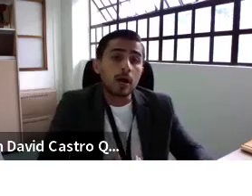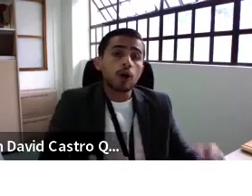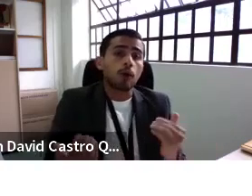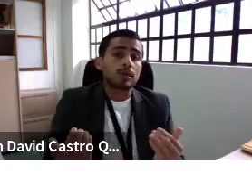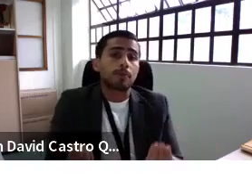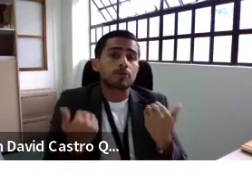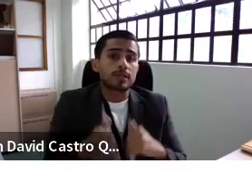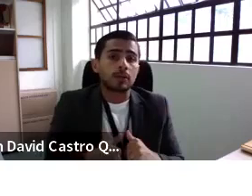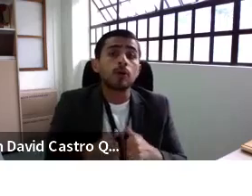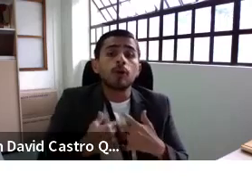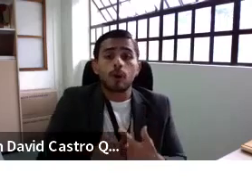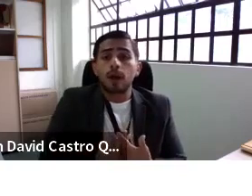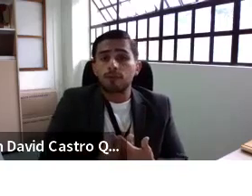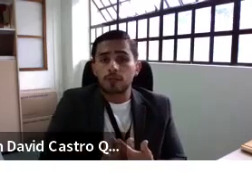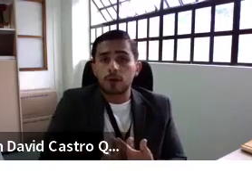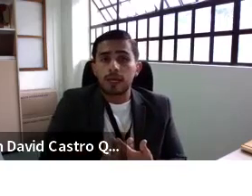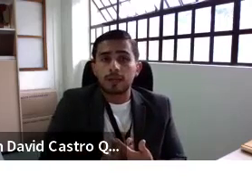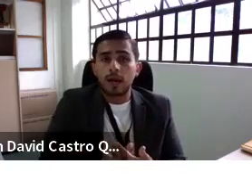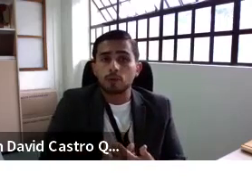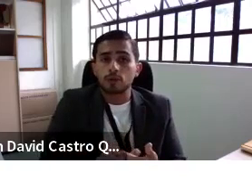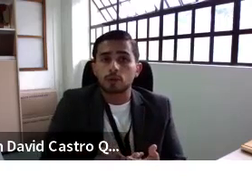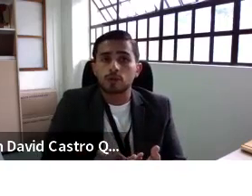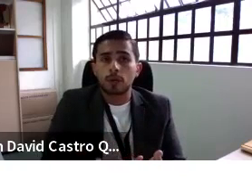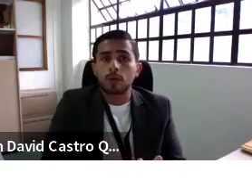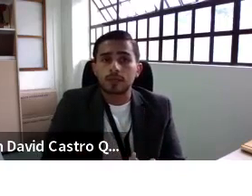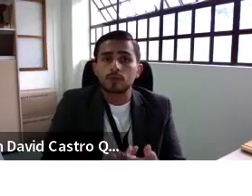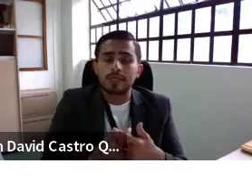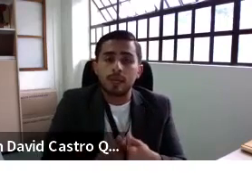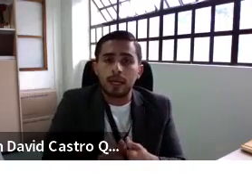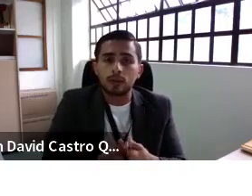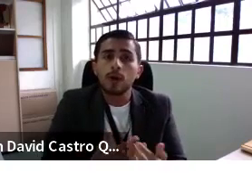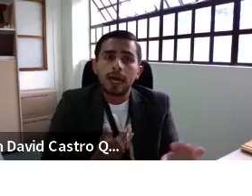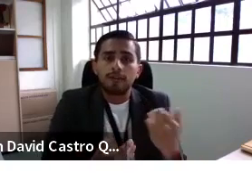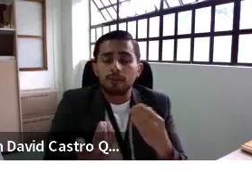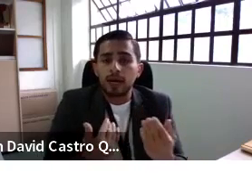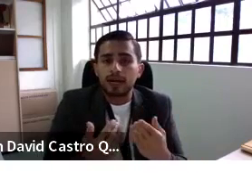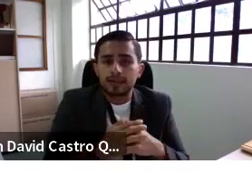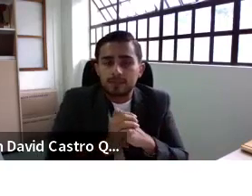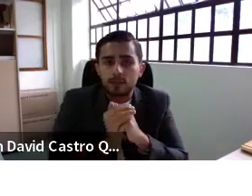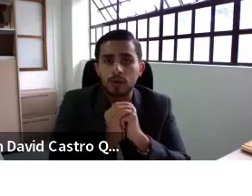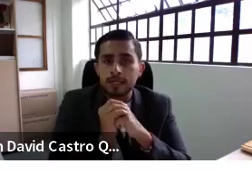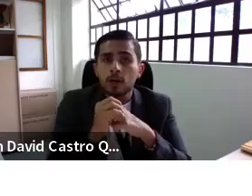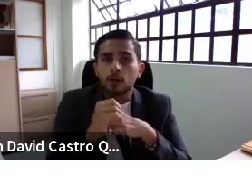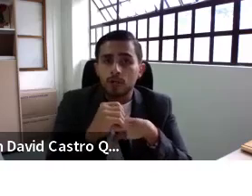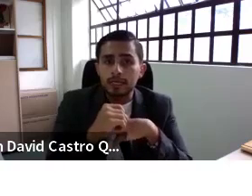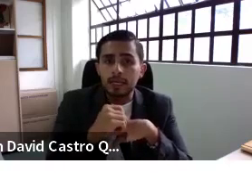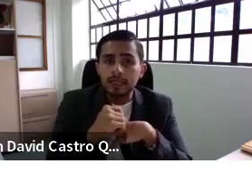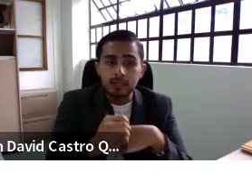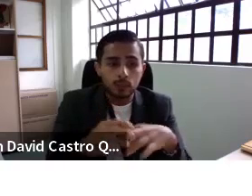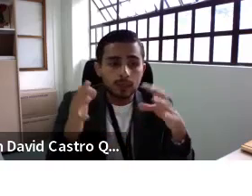cómo está procesando toda la información que le entregamos y nosotros también cómo estamos asimilando el feedback que esas personas nos hacen insisto en